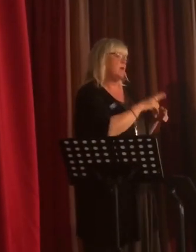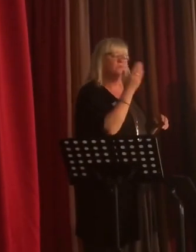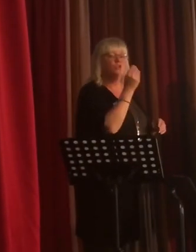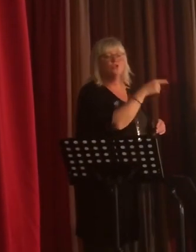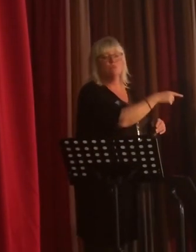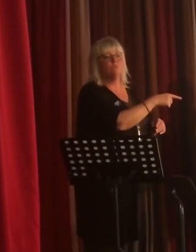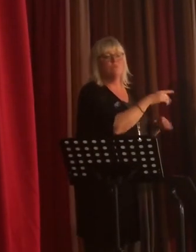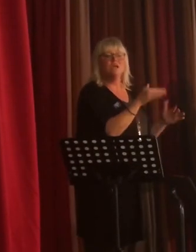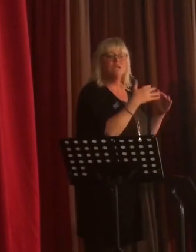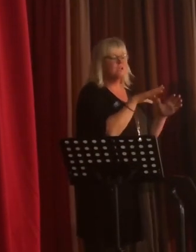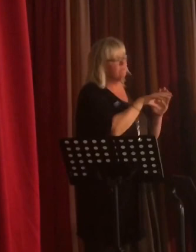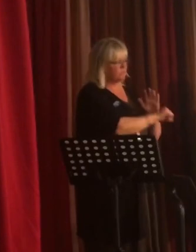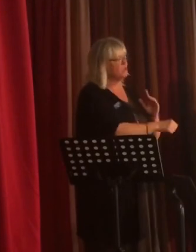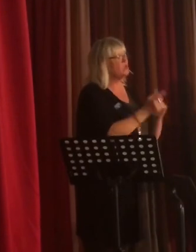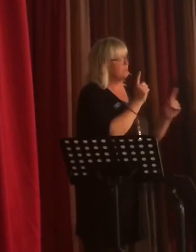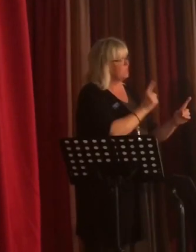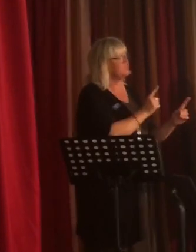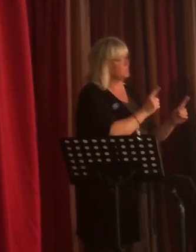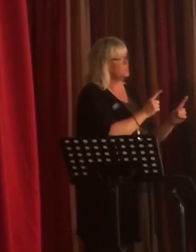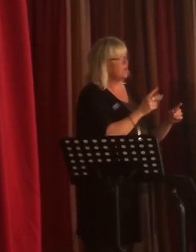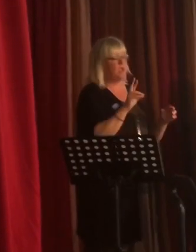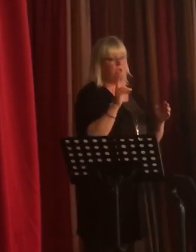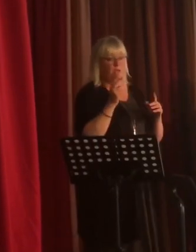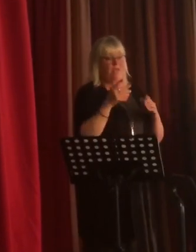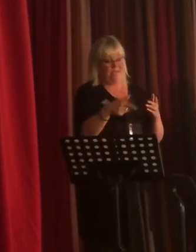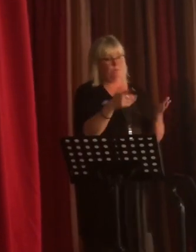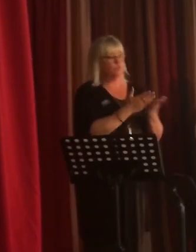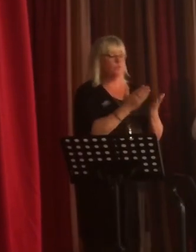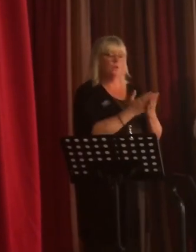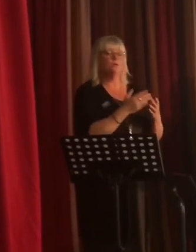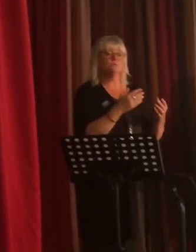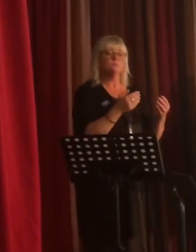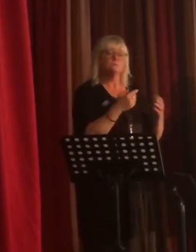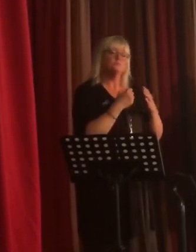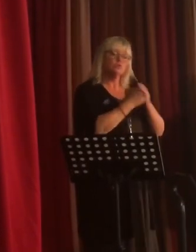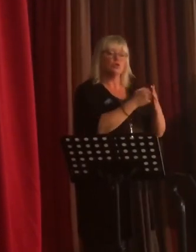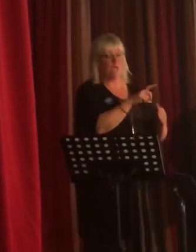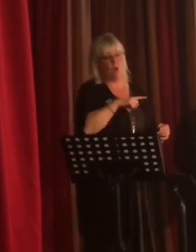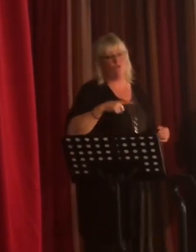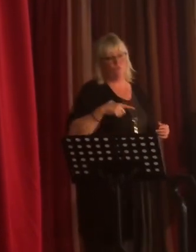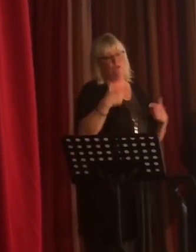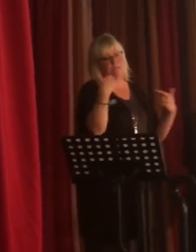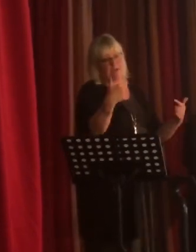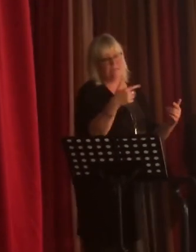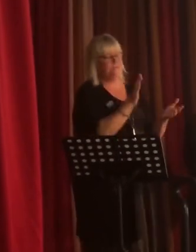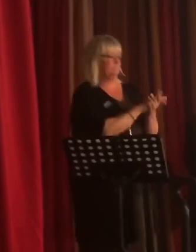I krig förstör människor. Felixbro folkhögskola laggar dem. Tack så mycket.